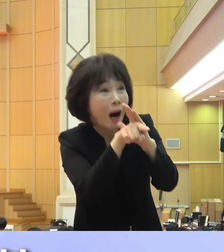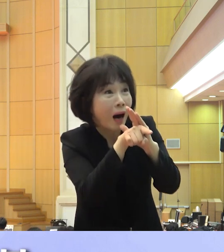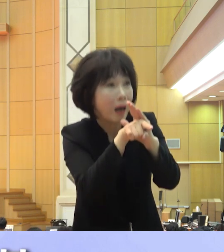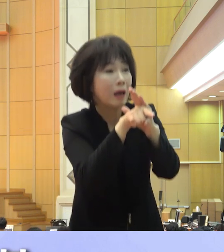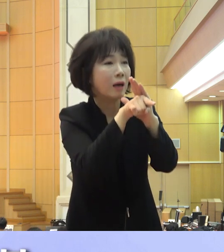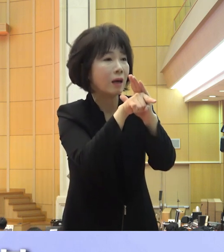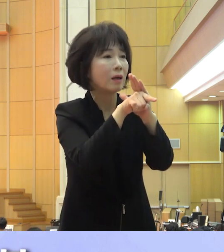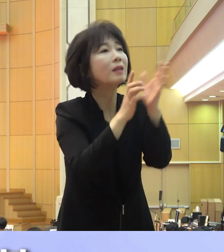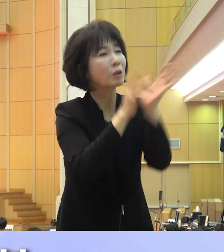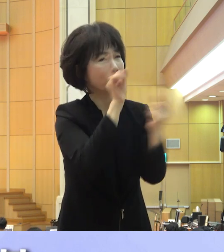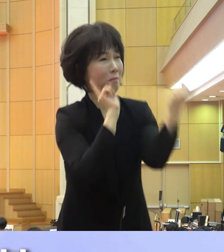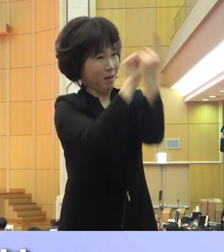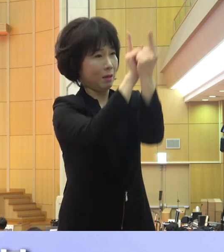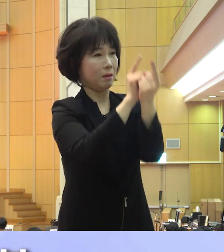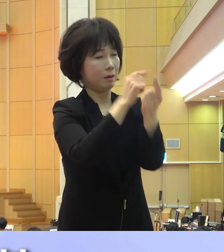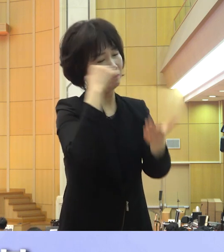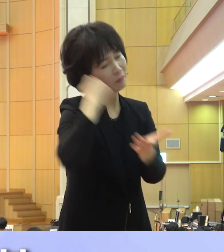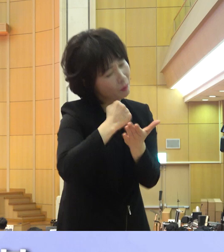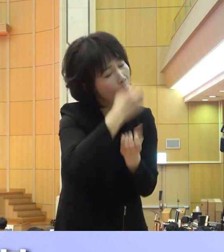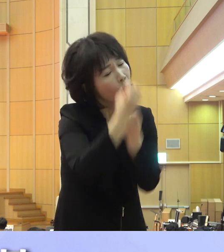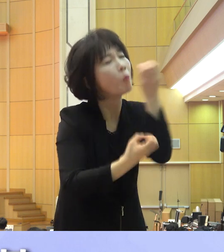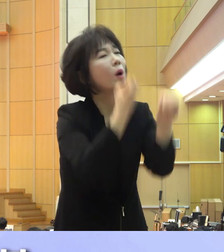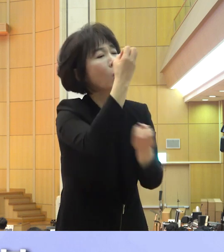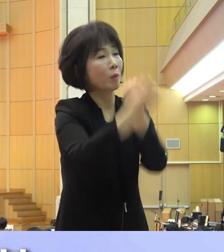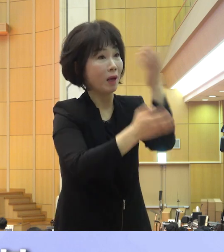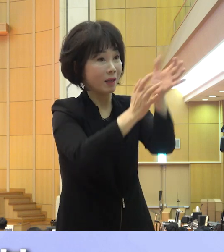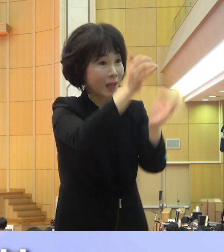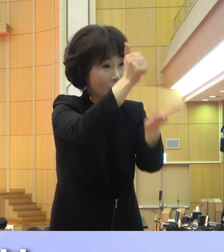스스로 고백하기를, 예수님,